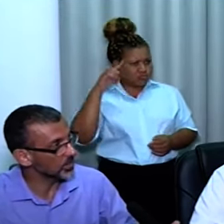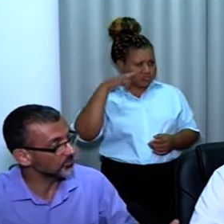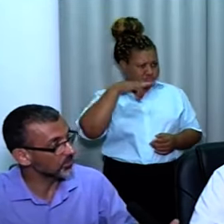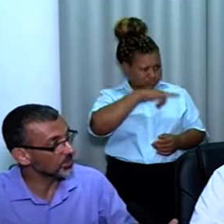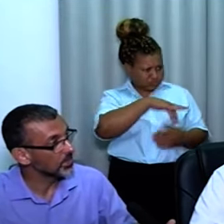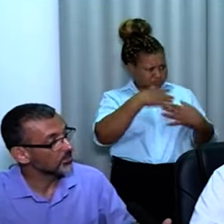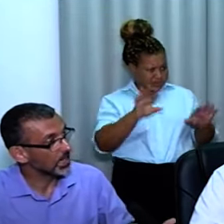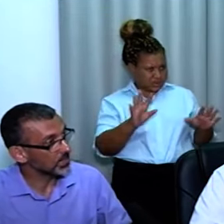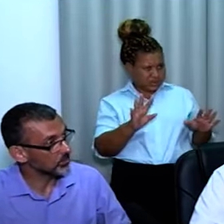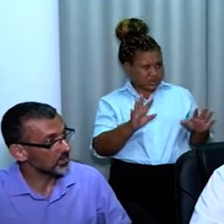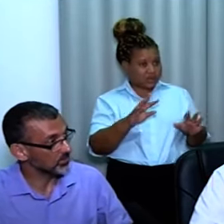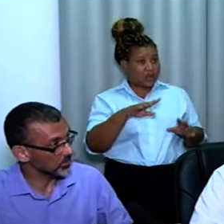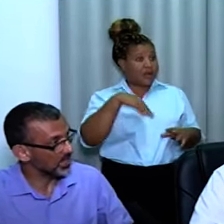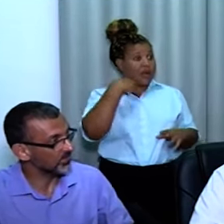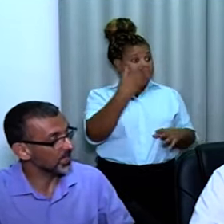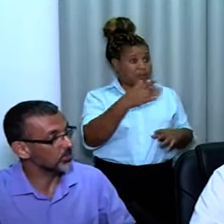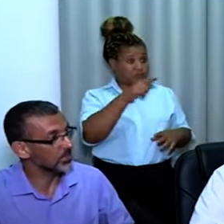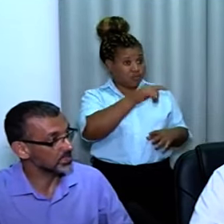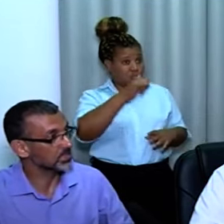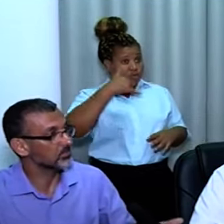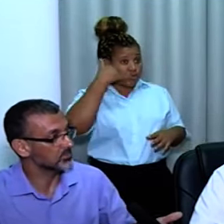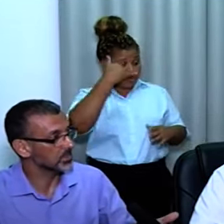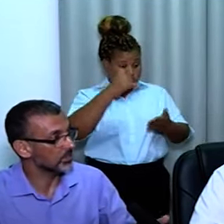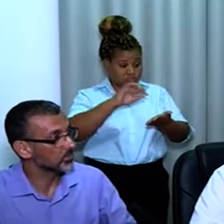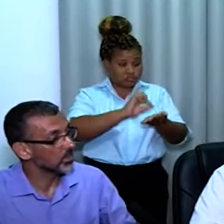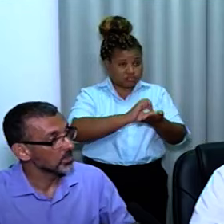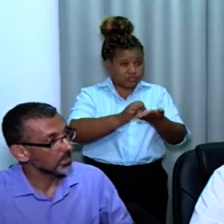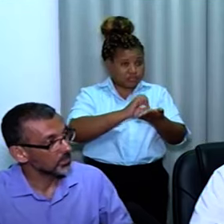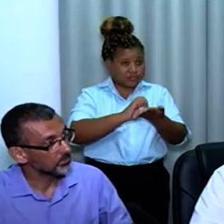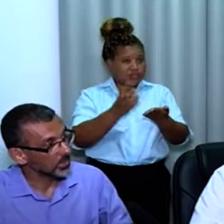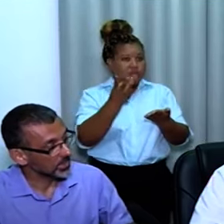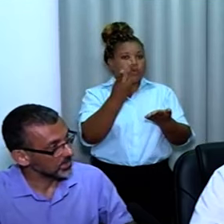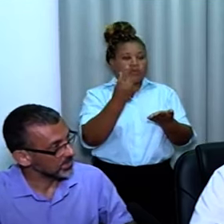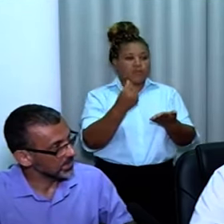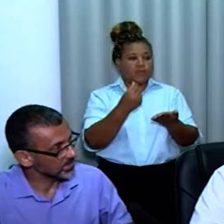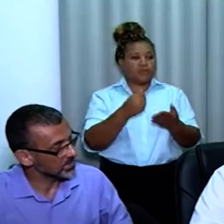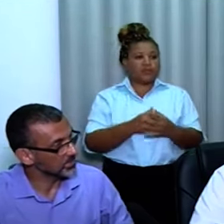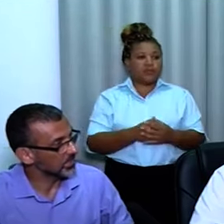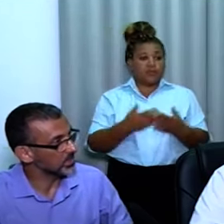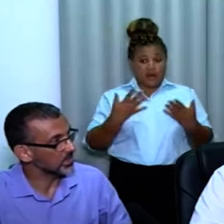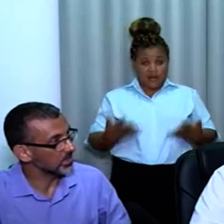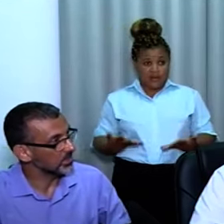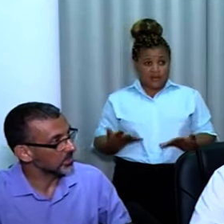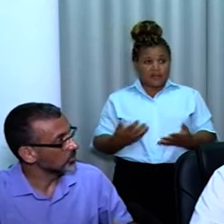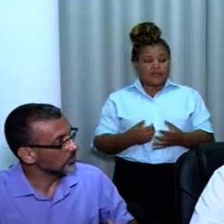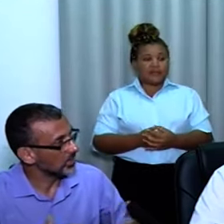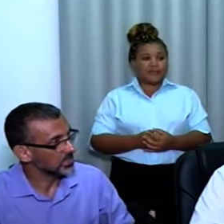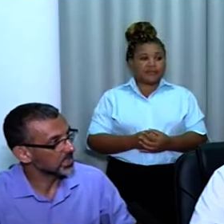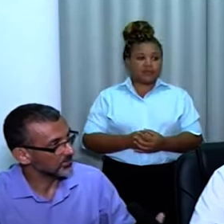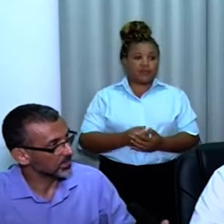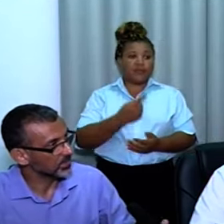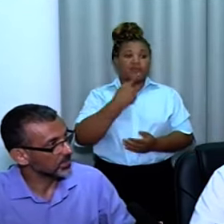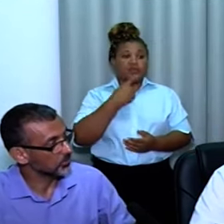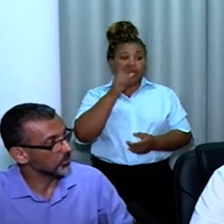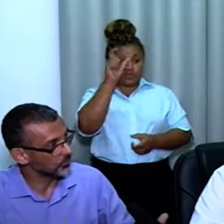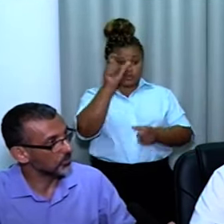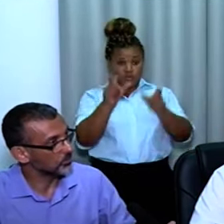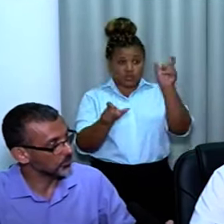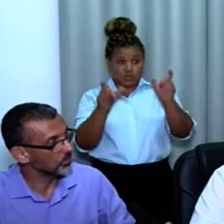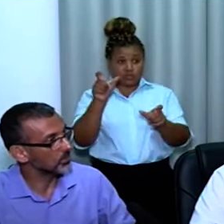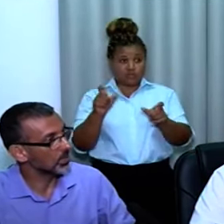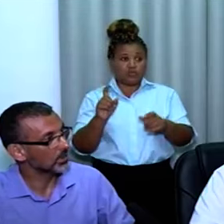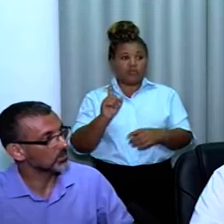numéro de téléphone. Mais là, qui nous peut le faire, là, nous peut le step up ça. Et il y a un système qui nous pas habitués avec. Et pour